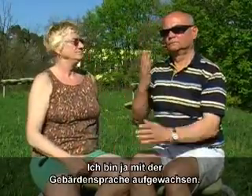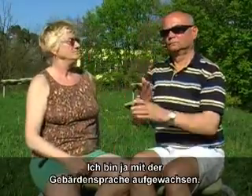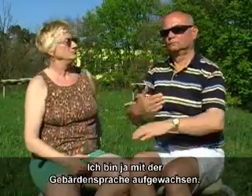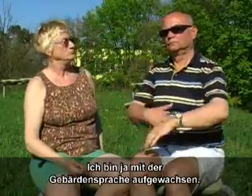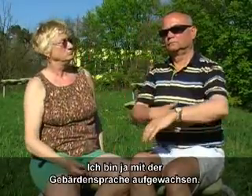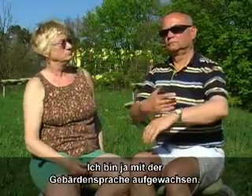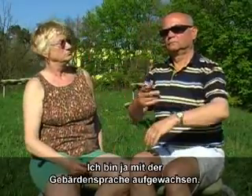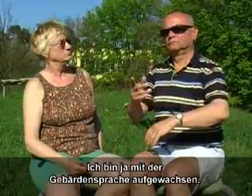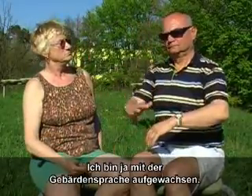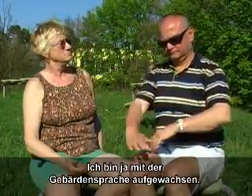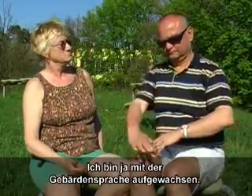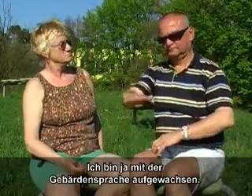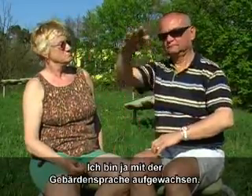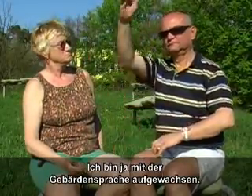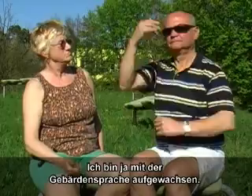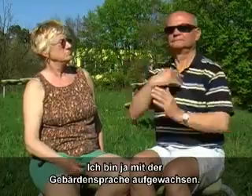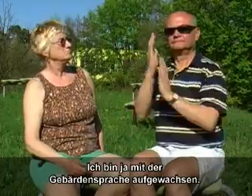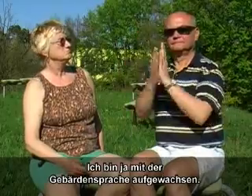Ich bin ja mit der Gebärdensprache aufgewachsen.